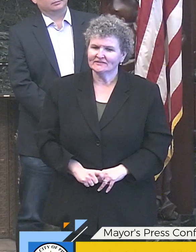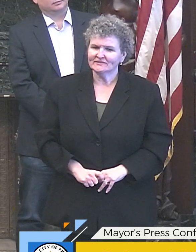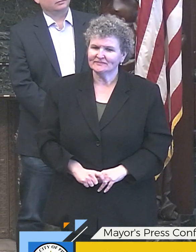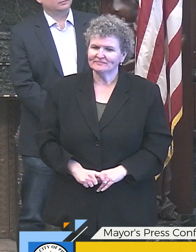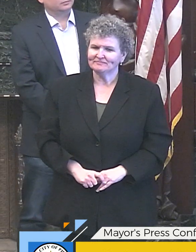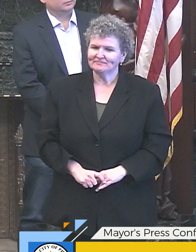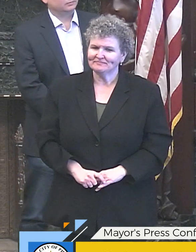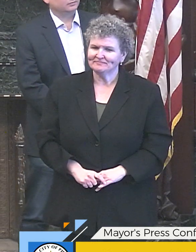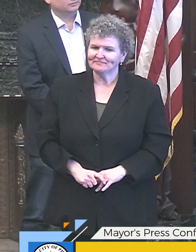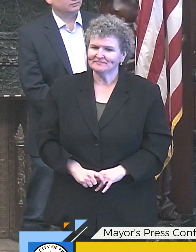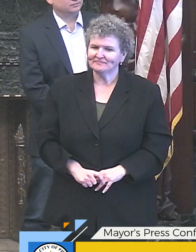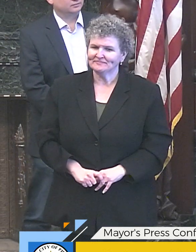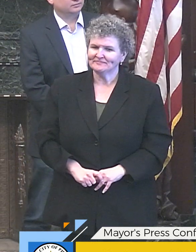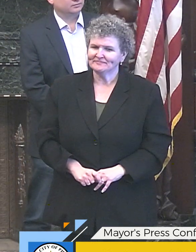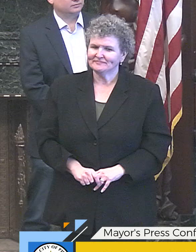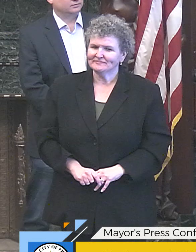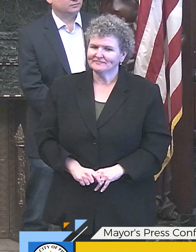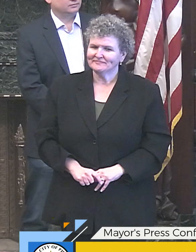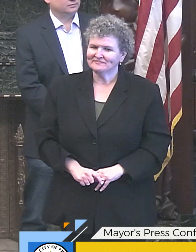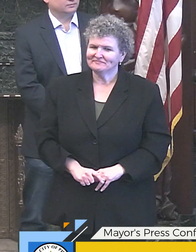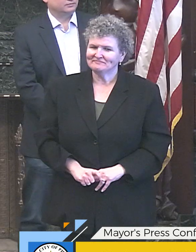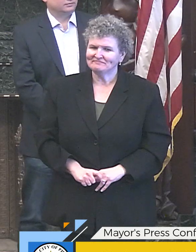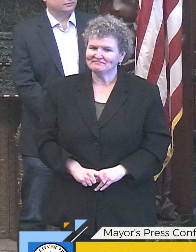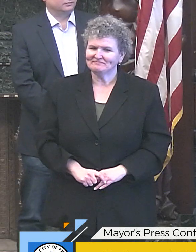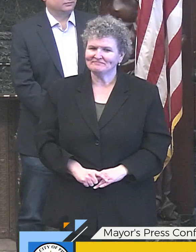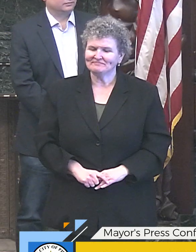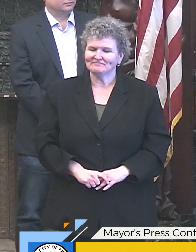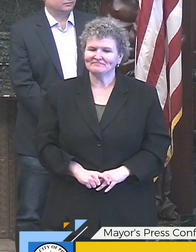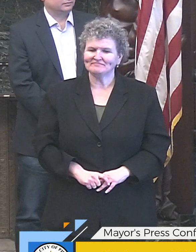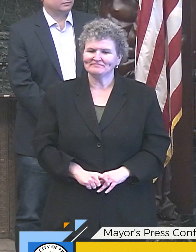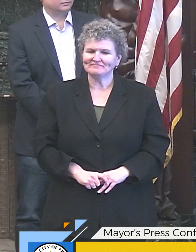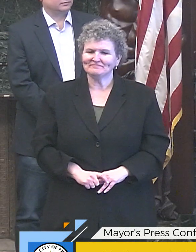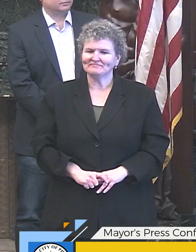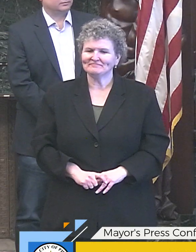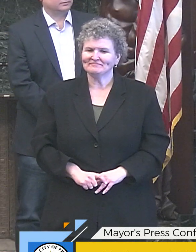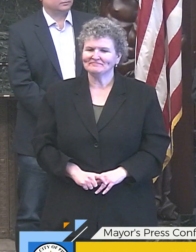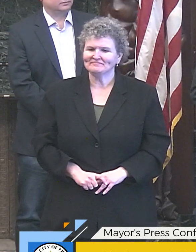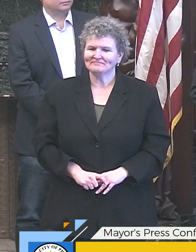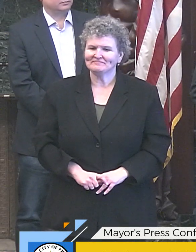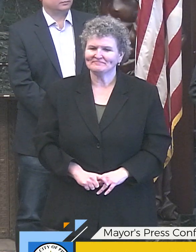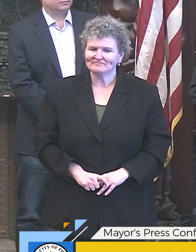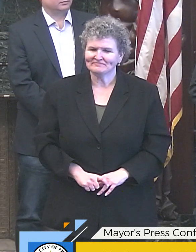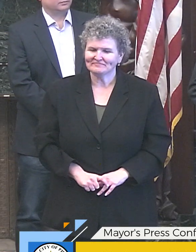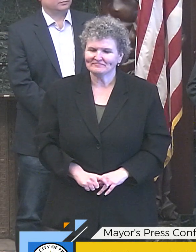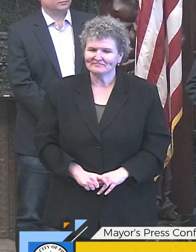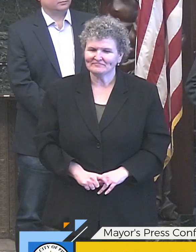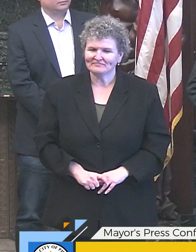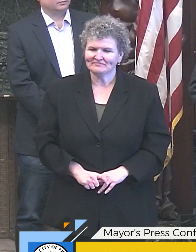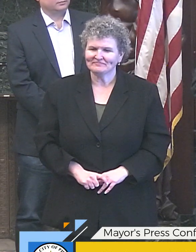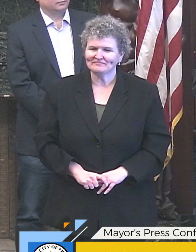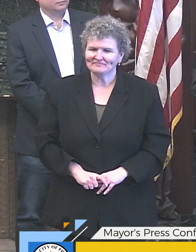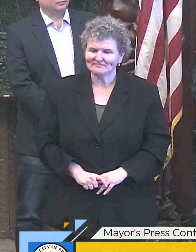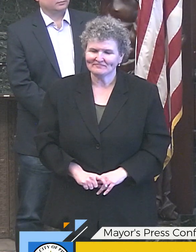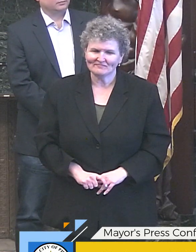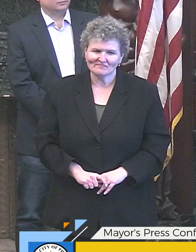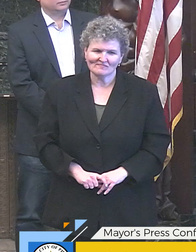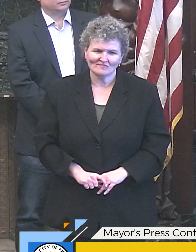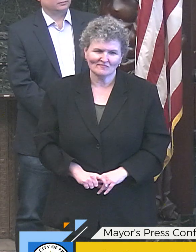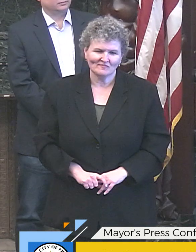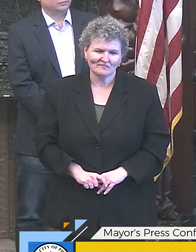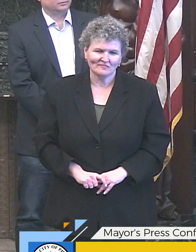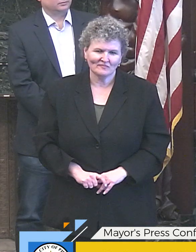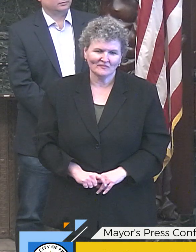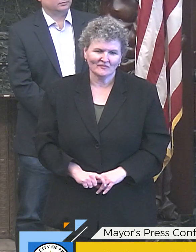necesidad. Tenemos, sin embargo, sitios y centros de distribución de alimentos para familias y para estudiantes, 40 y 80 respectivamente, o sea que debe de